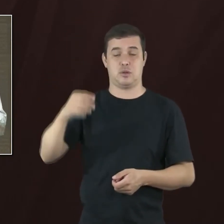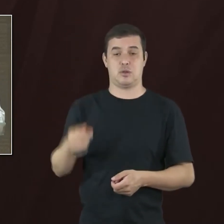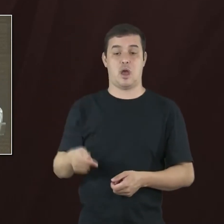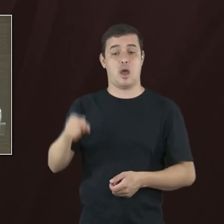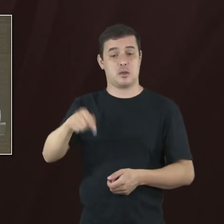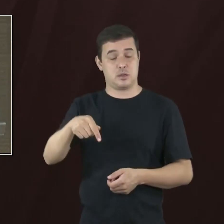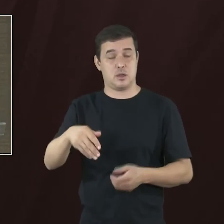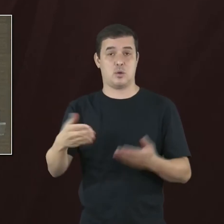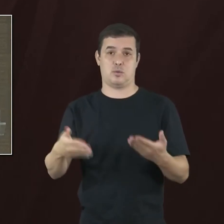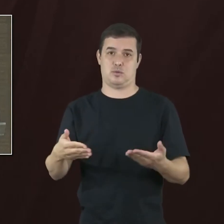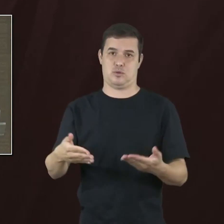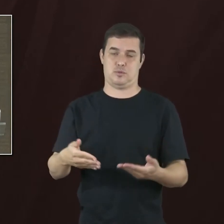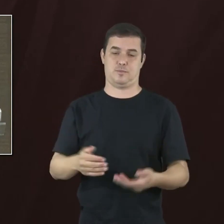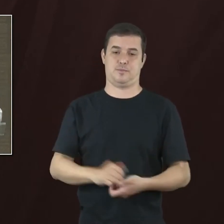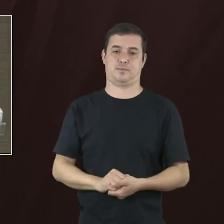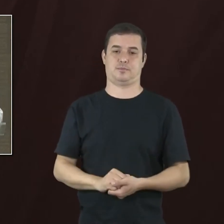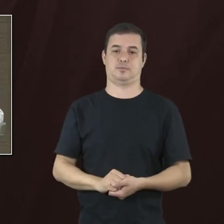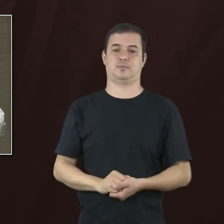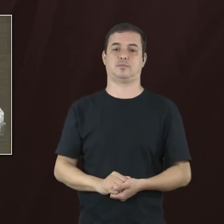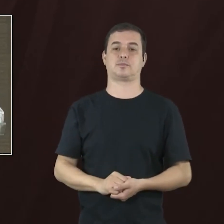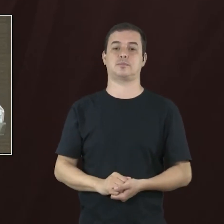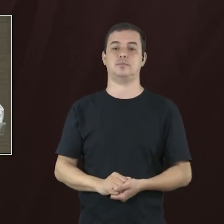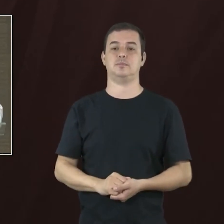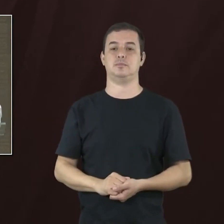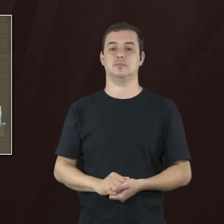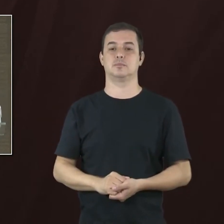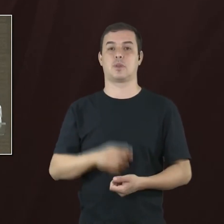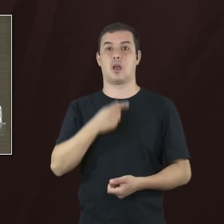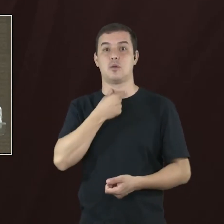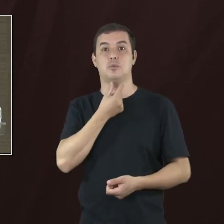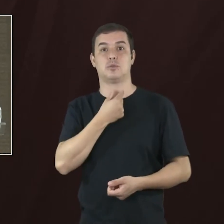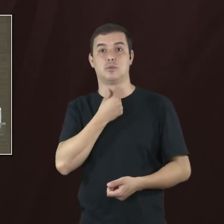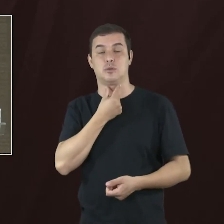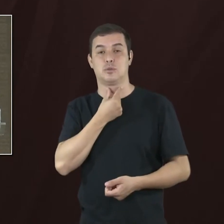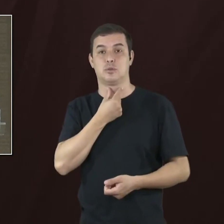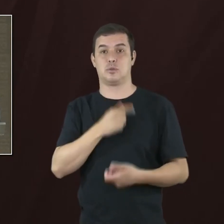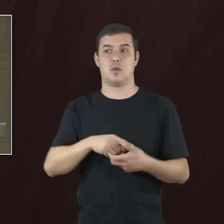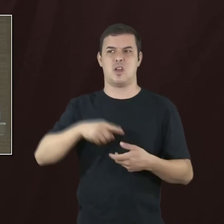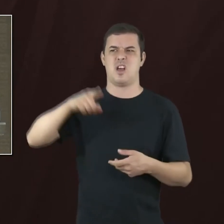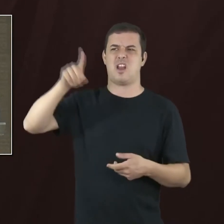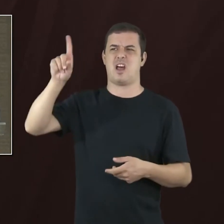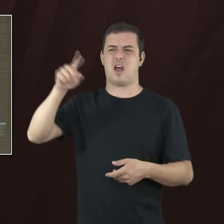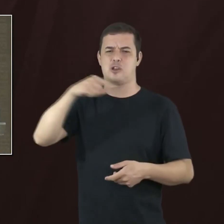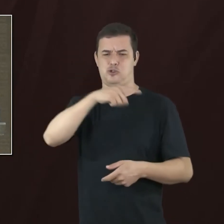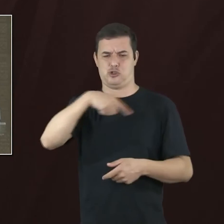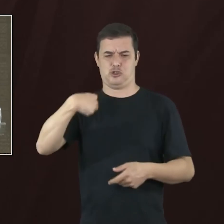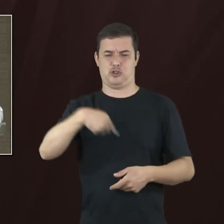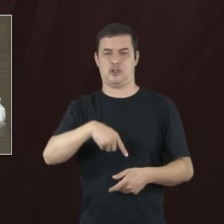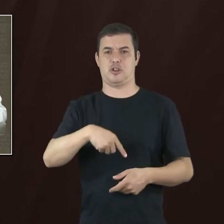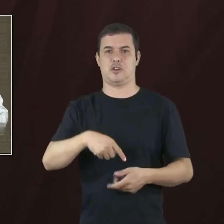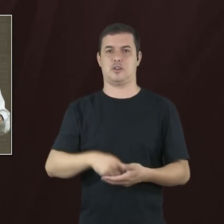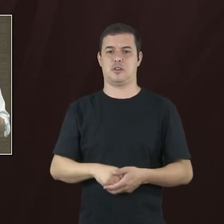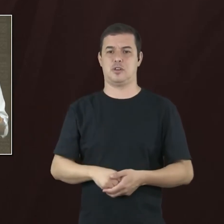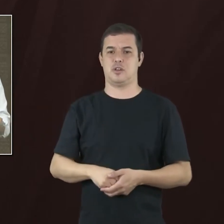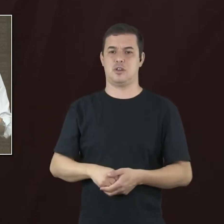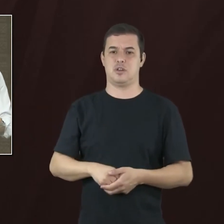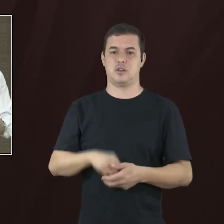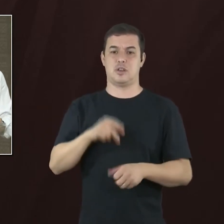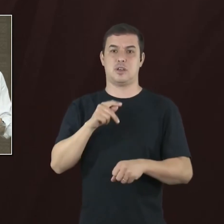O Espírito foi buscar o irmão Dong lá em Ningbo. Não sei se vocês conhecem a cidade